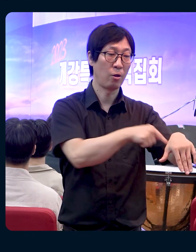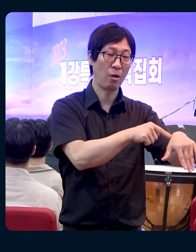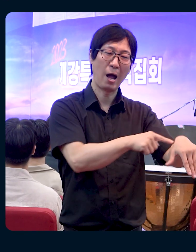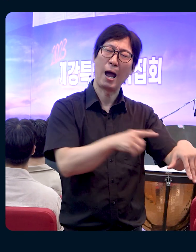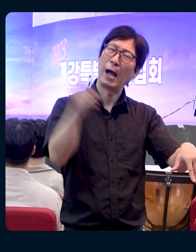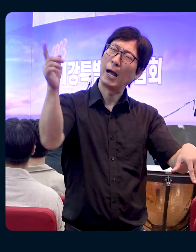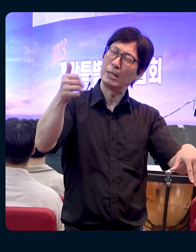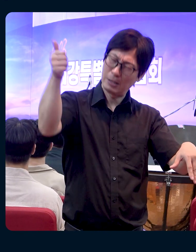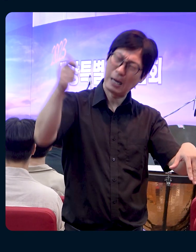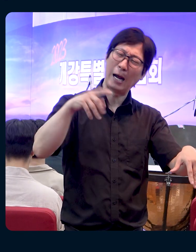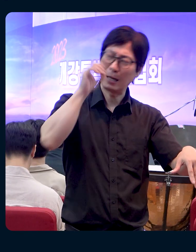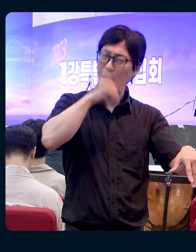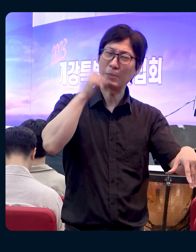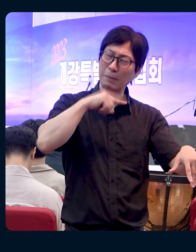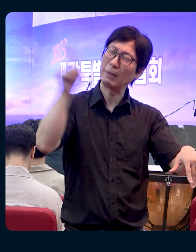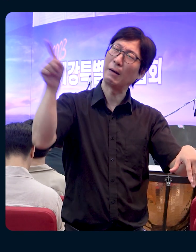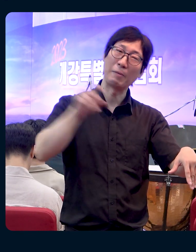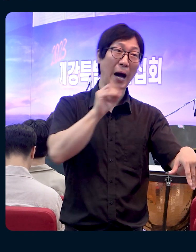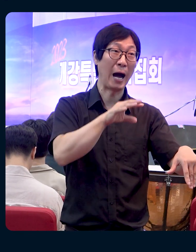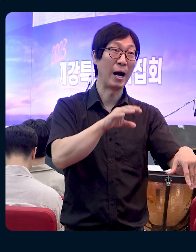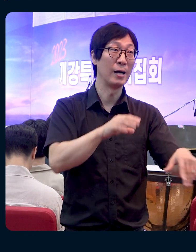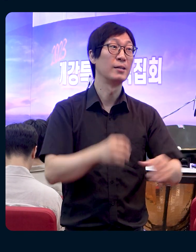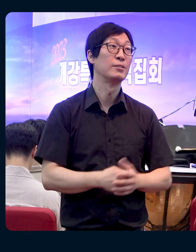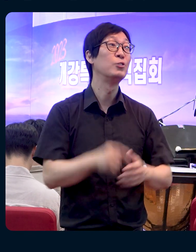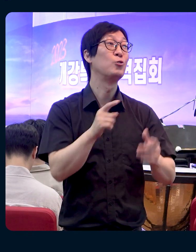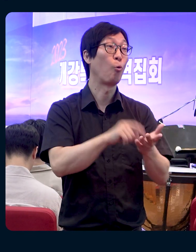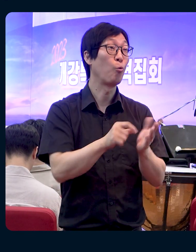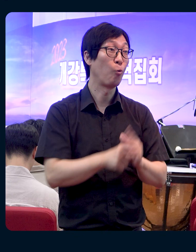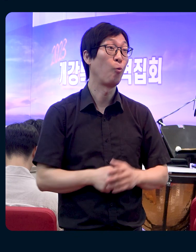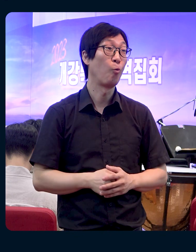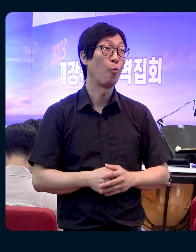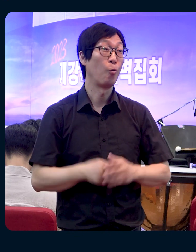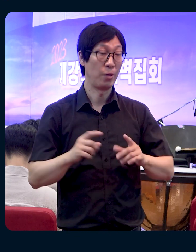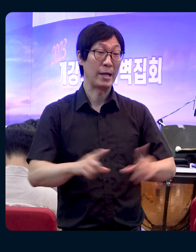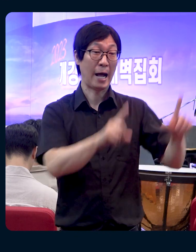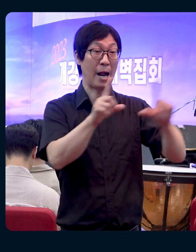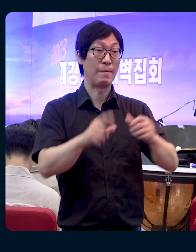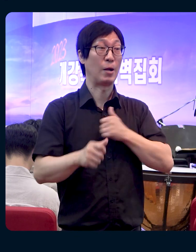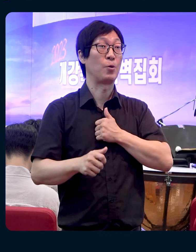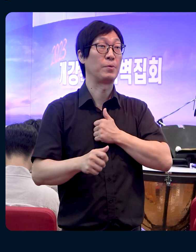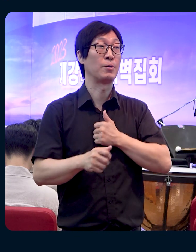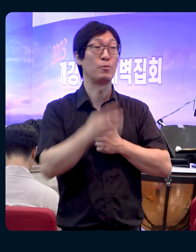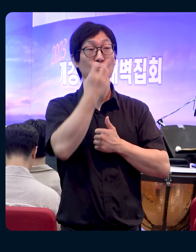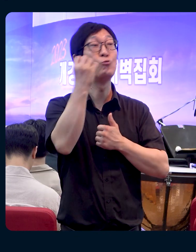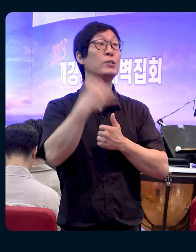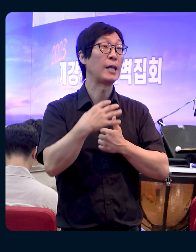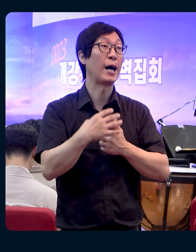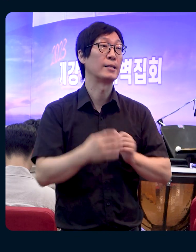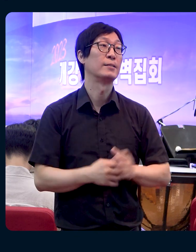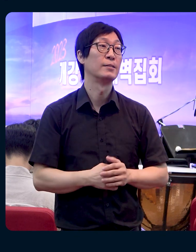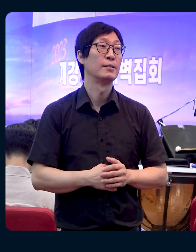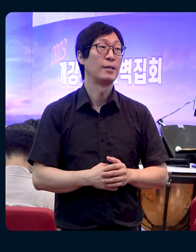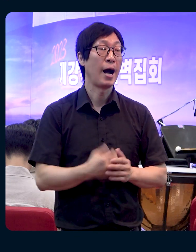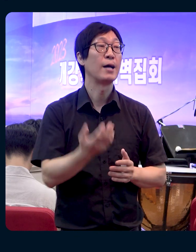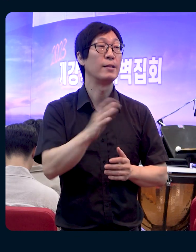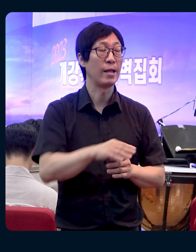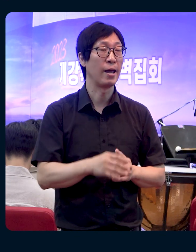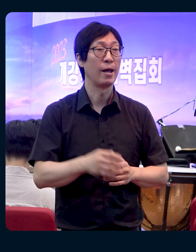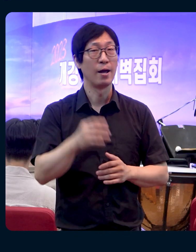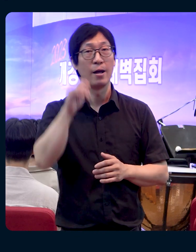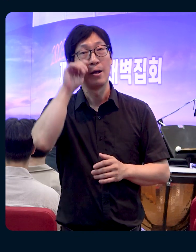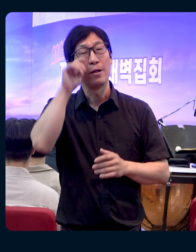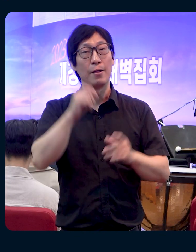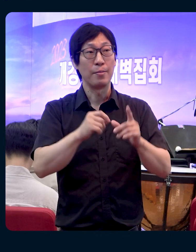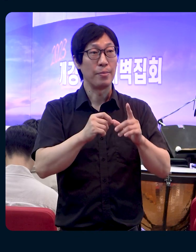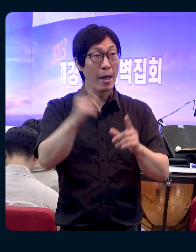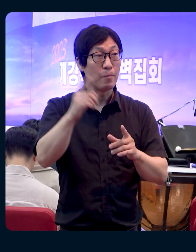부정적, 네거티브하다고요. 삶에 대해서 네거티브할 수밖에 없어요. 근데 여러분, 제가 분명히 말합니다. 부정적인 것은 절대